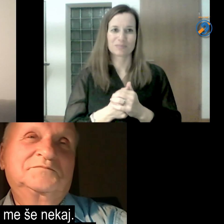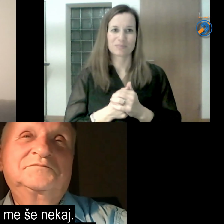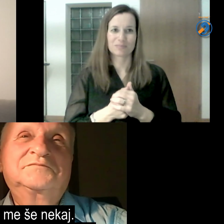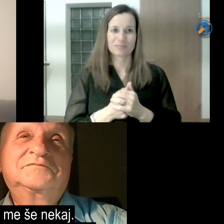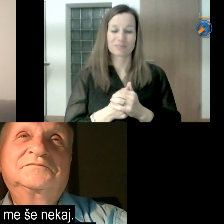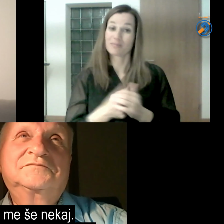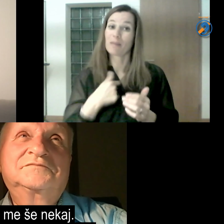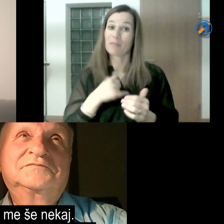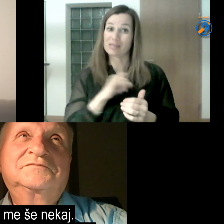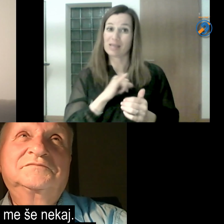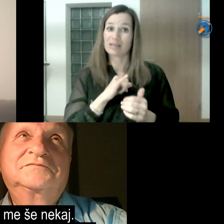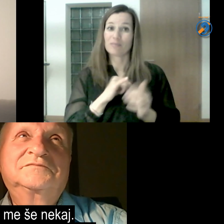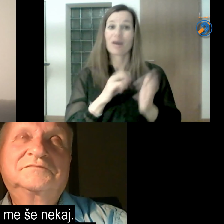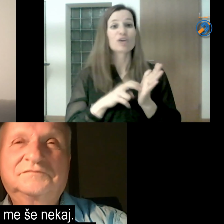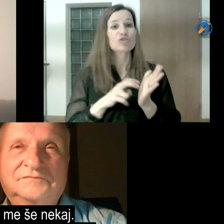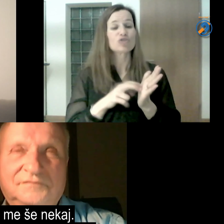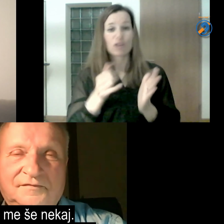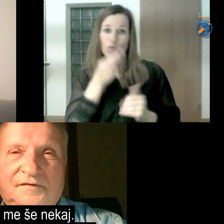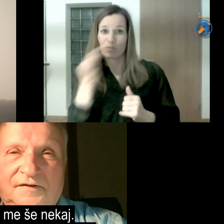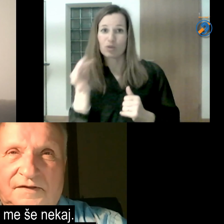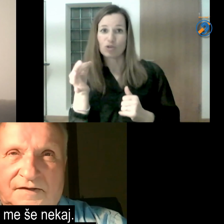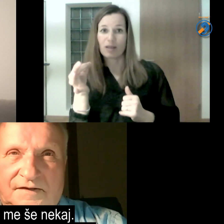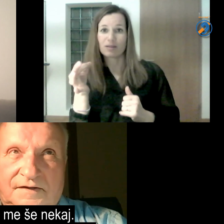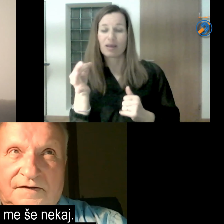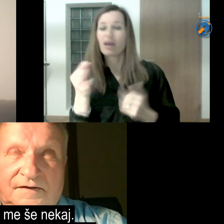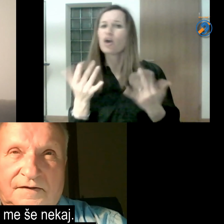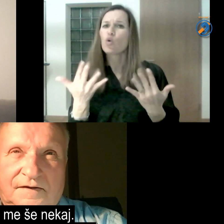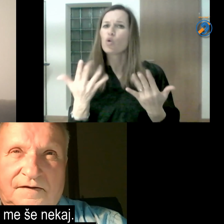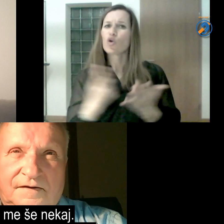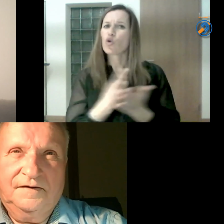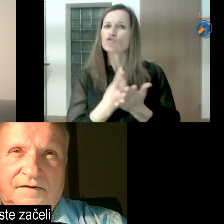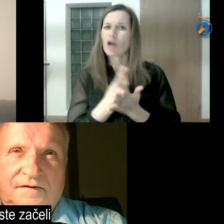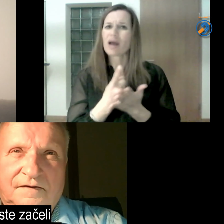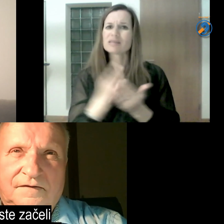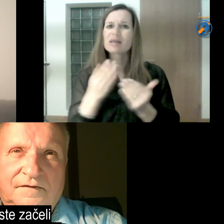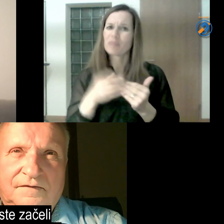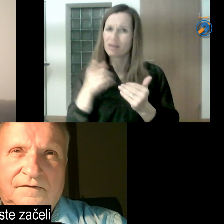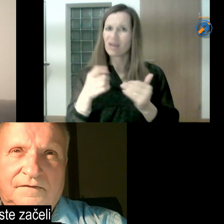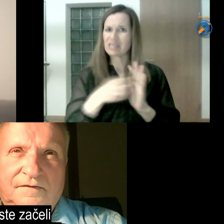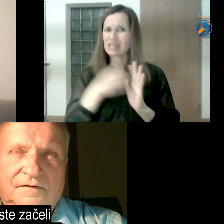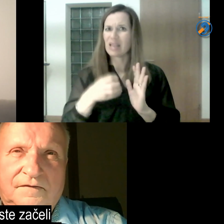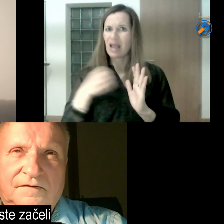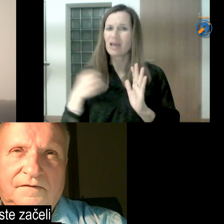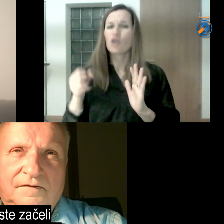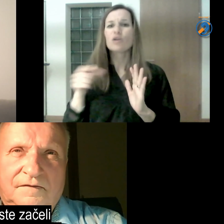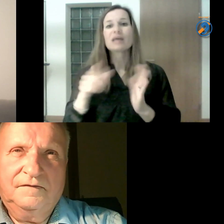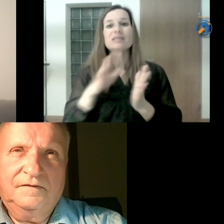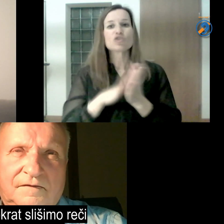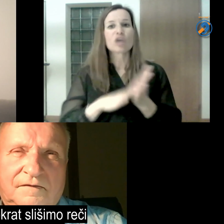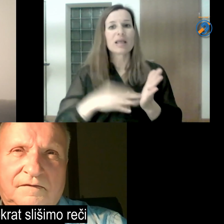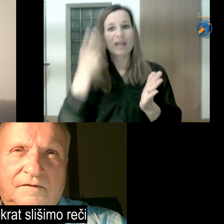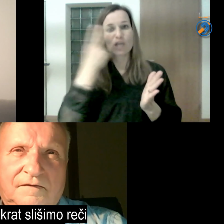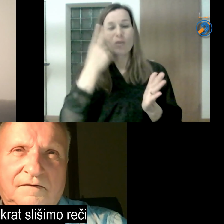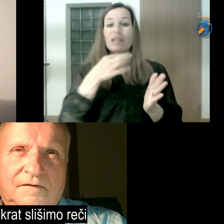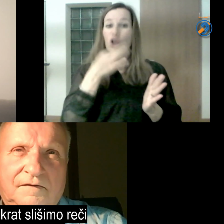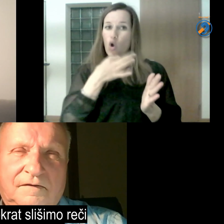Pa me zanima mogoče še nekaj. Koliko časa je pri vas trajalo, da ste začeli razumeti govor, ker